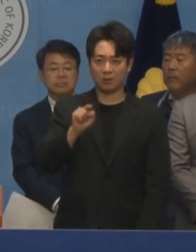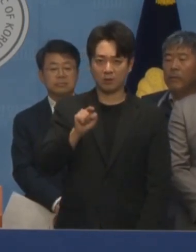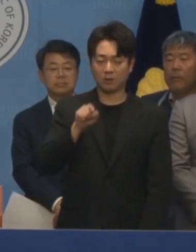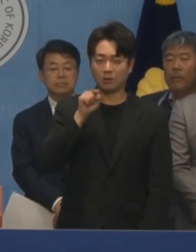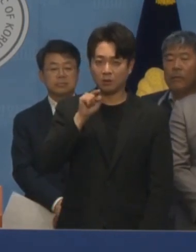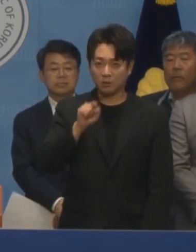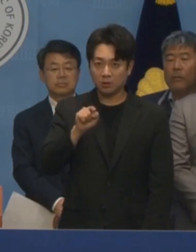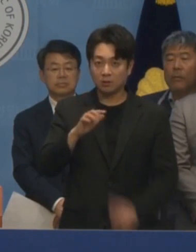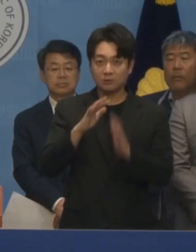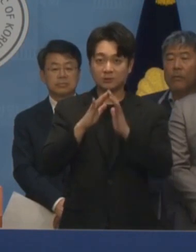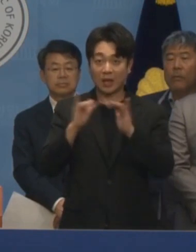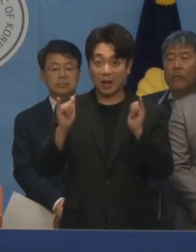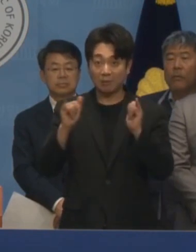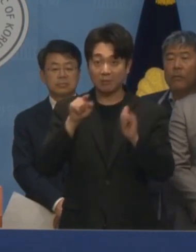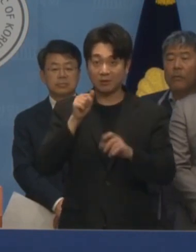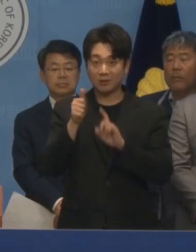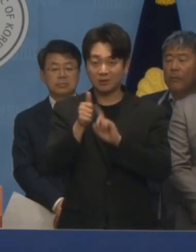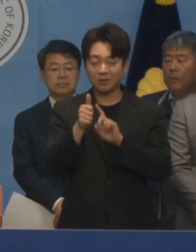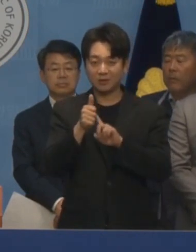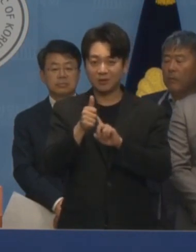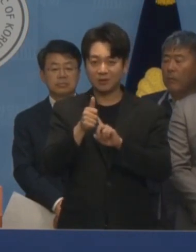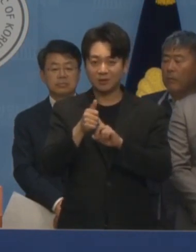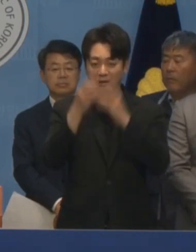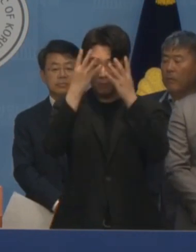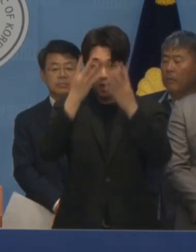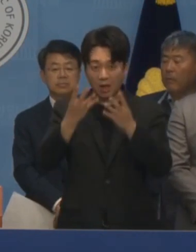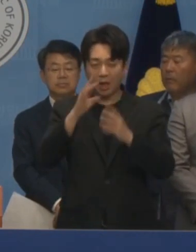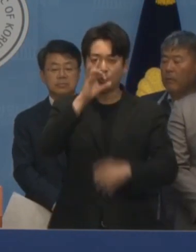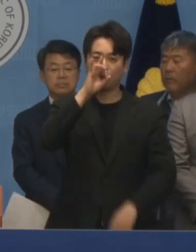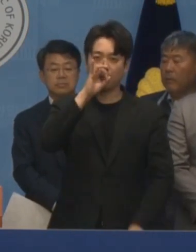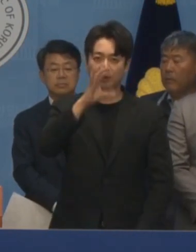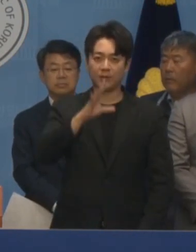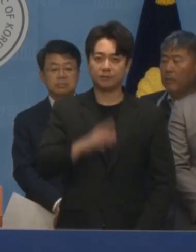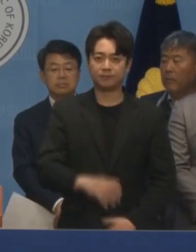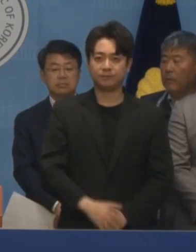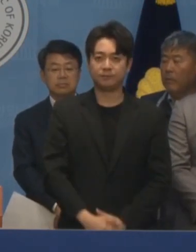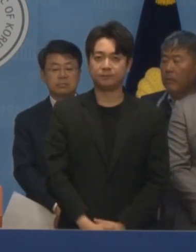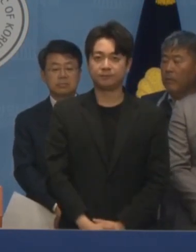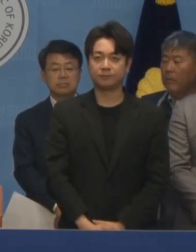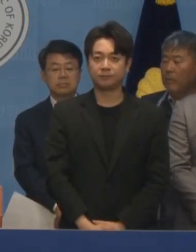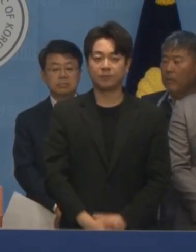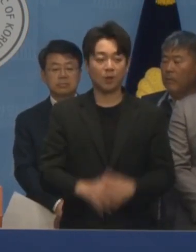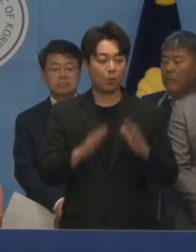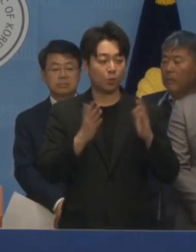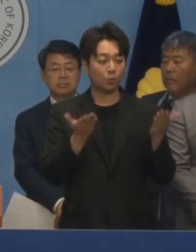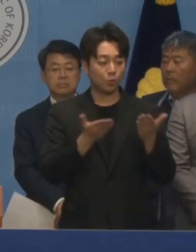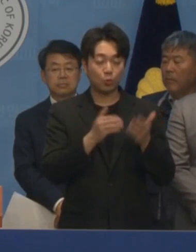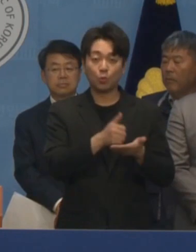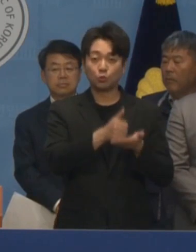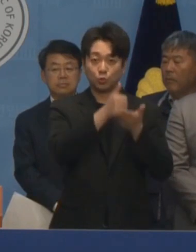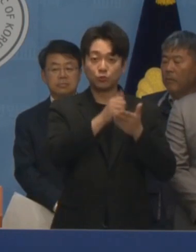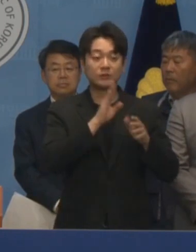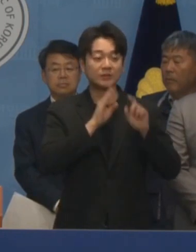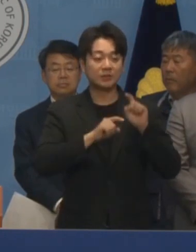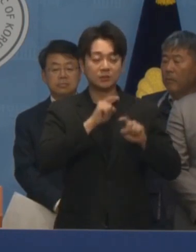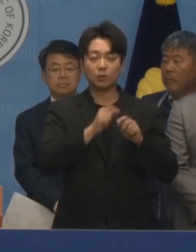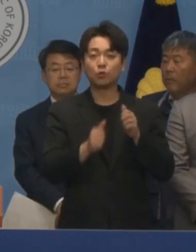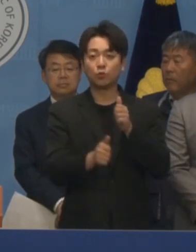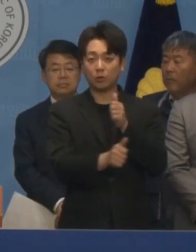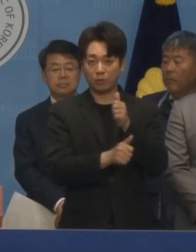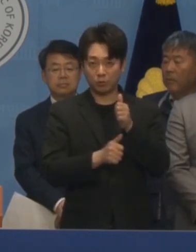사람 보석 허가돼서는 안 됩니다. 제가 우리 노동존중 실천단 의원들과 의견을